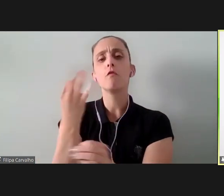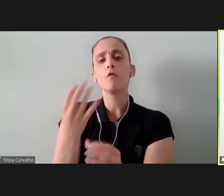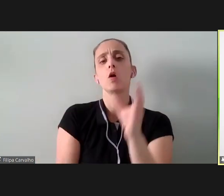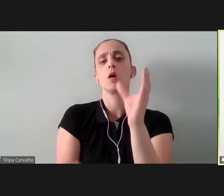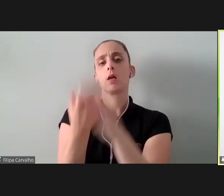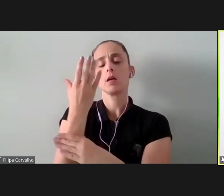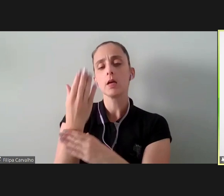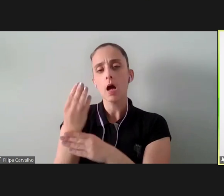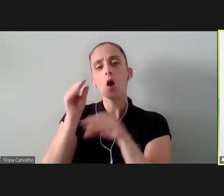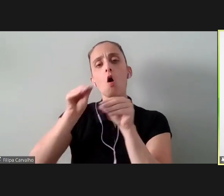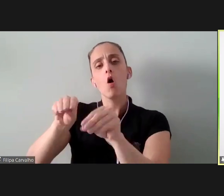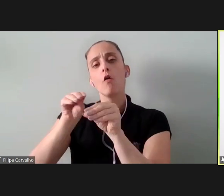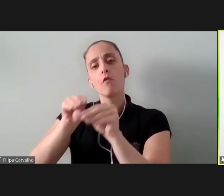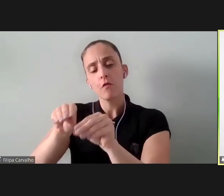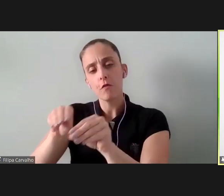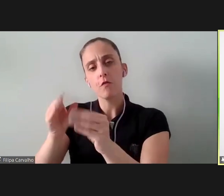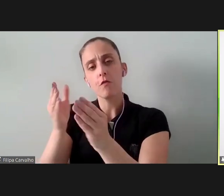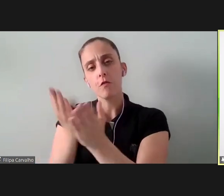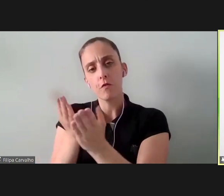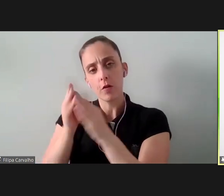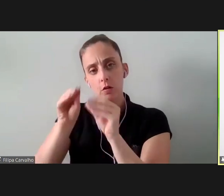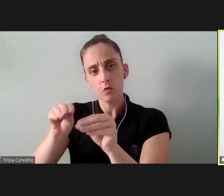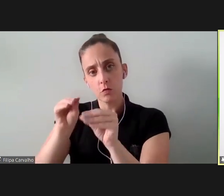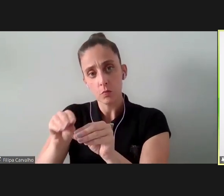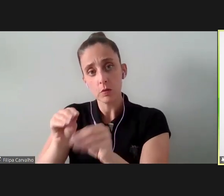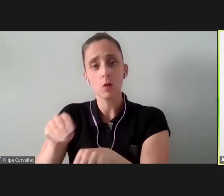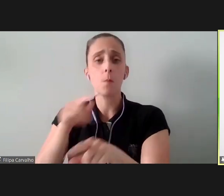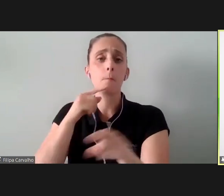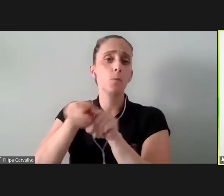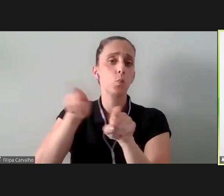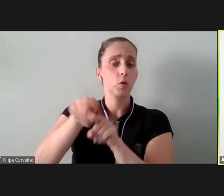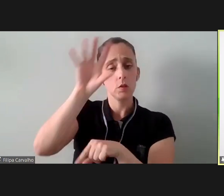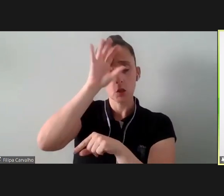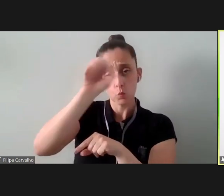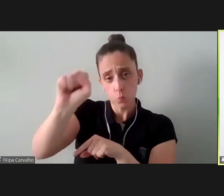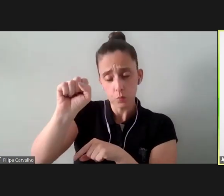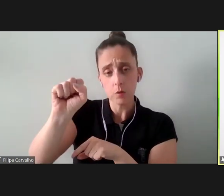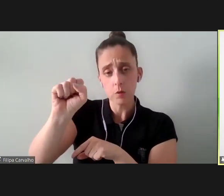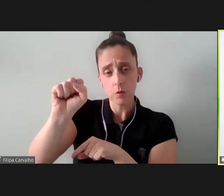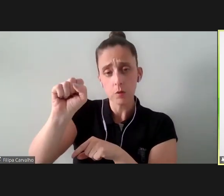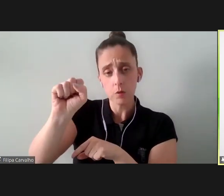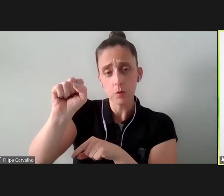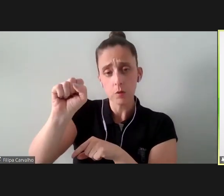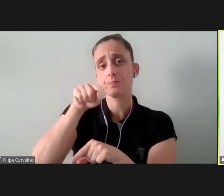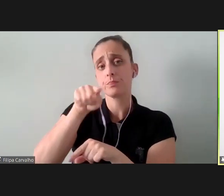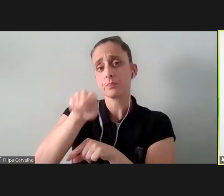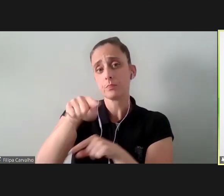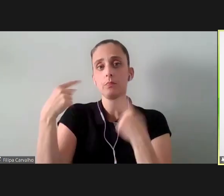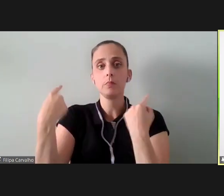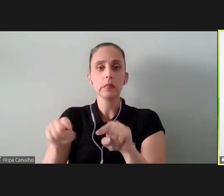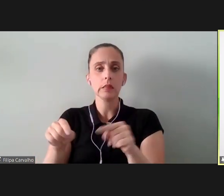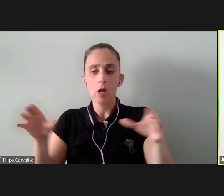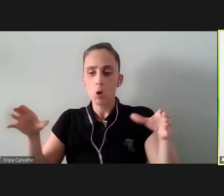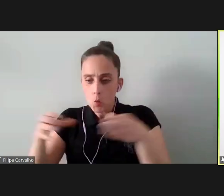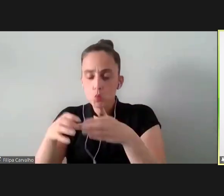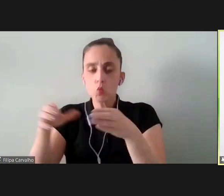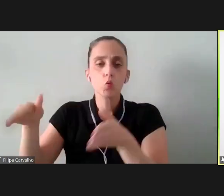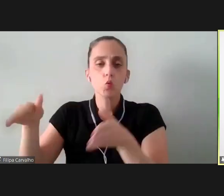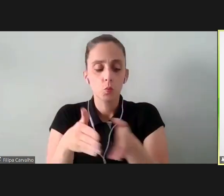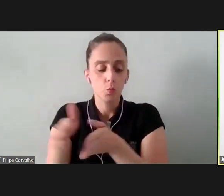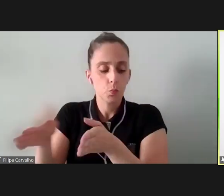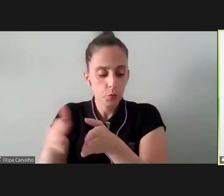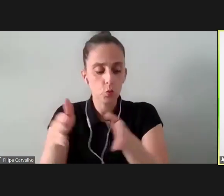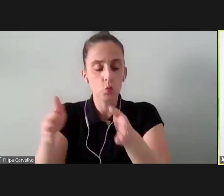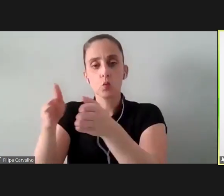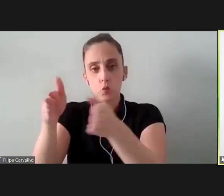oferta formativa em políticas públicas, ou seja, aqui é um conjunto de percursos que passam